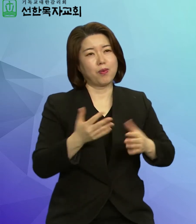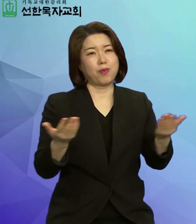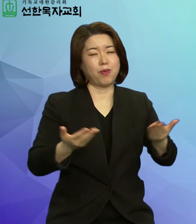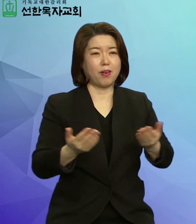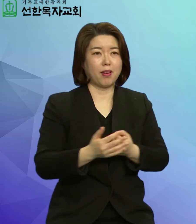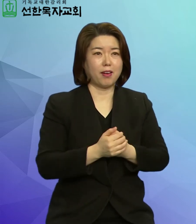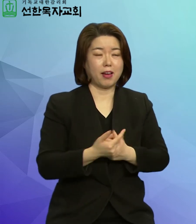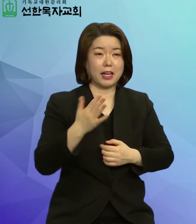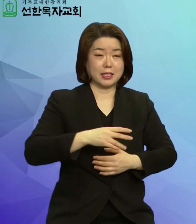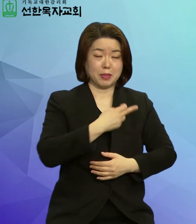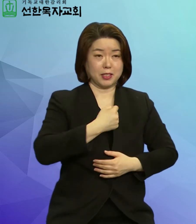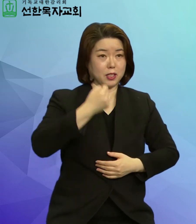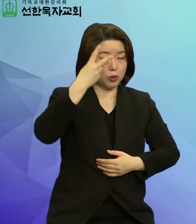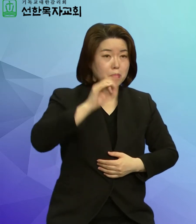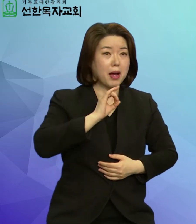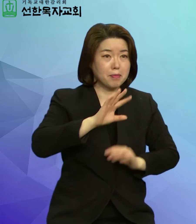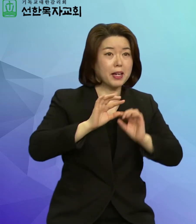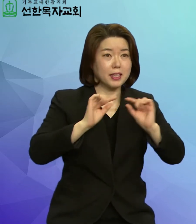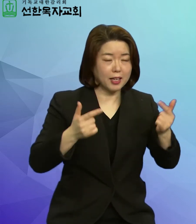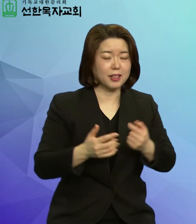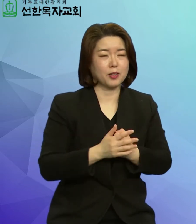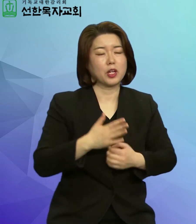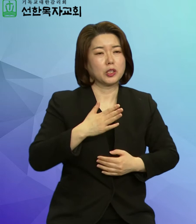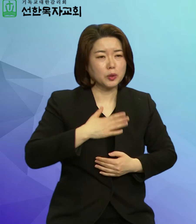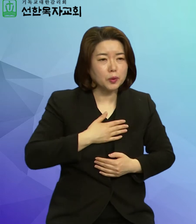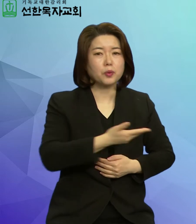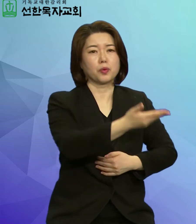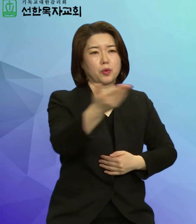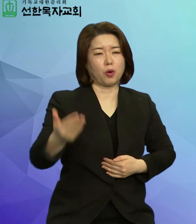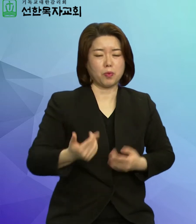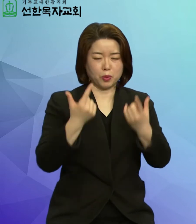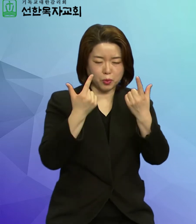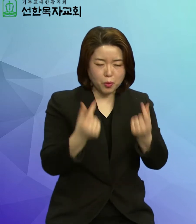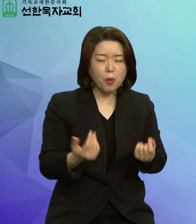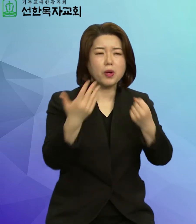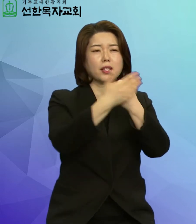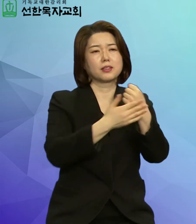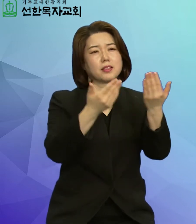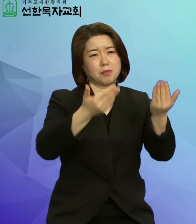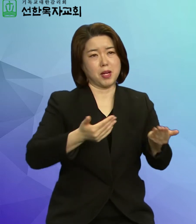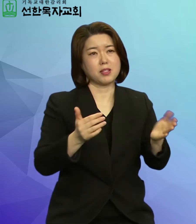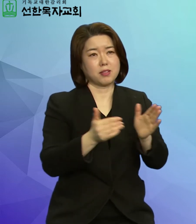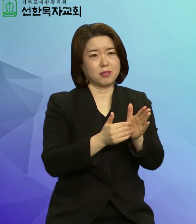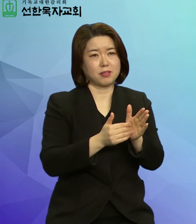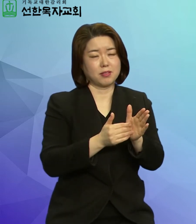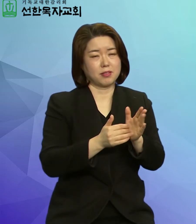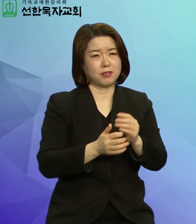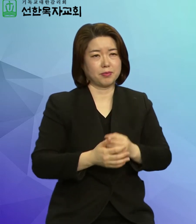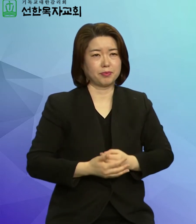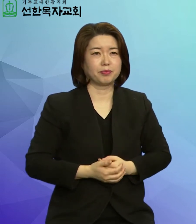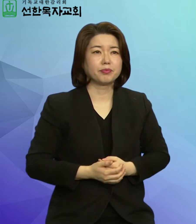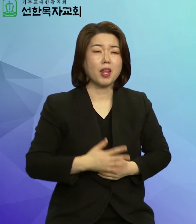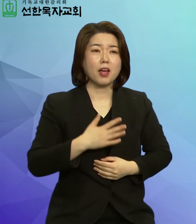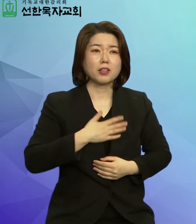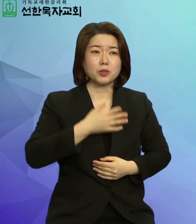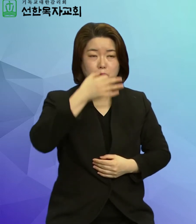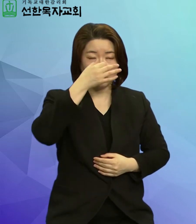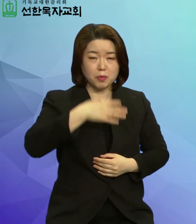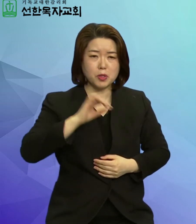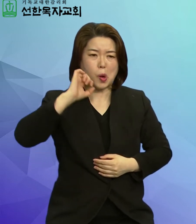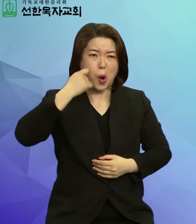놀라워요. 그런데 사도 바울만 그런 게 아니고 저도 여러분도 똑같은 은혜를 받은 겁니다.